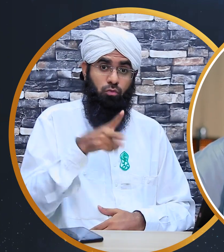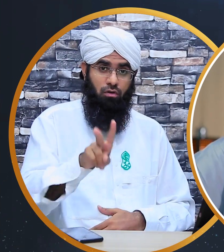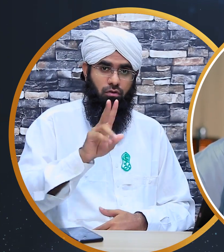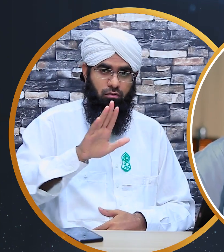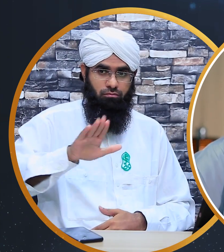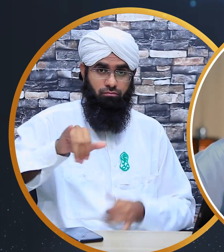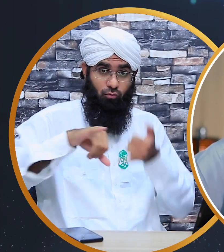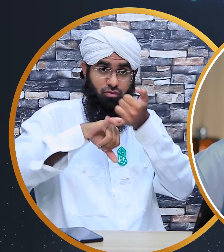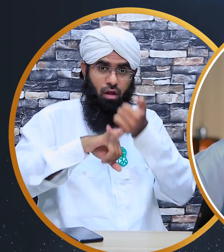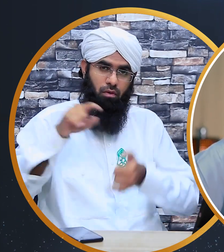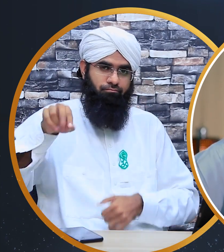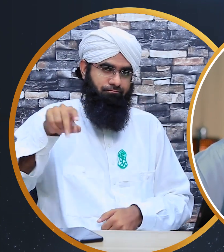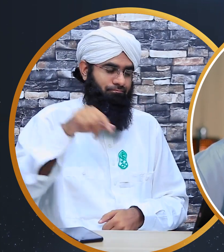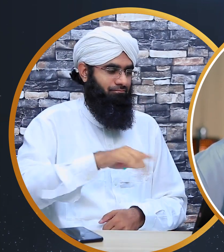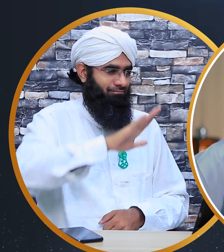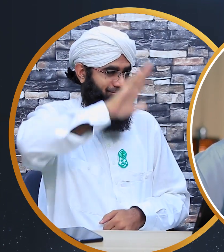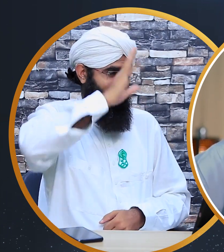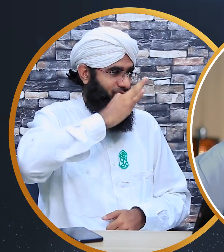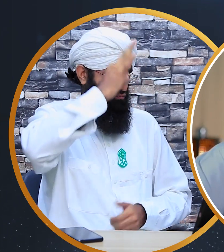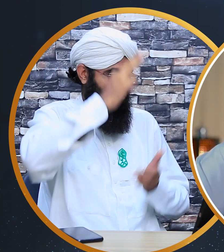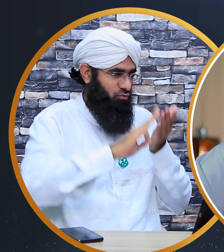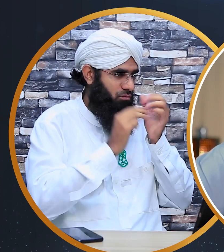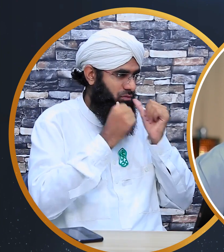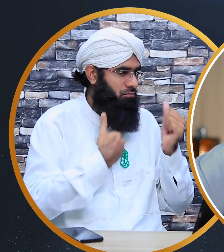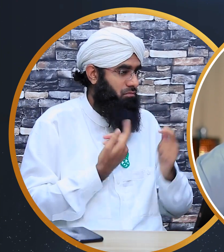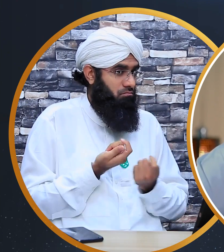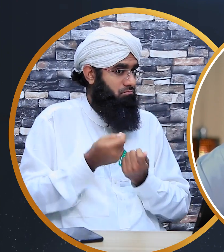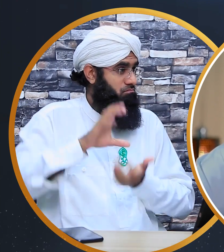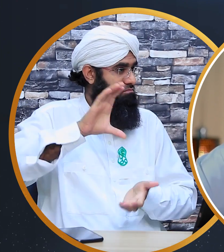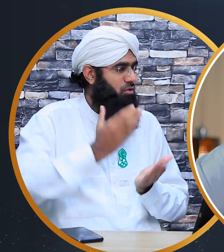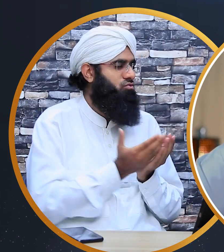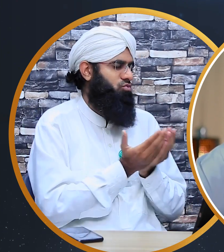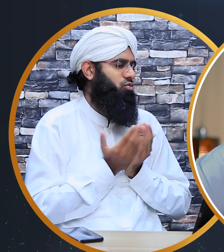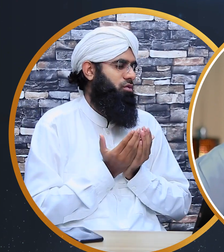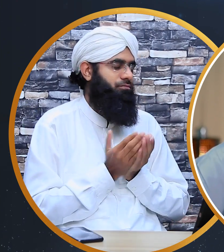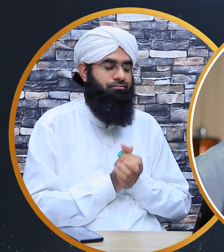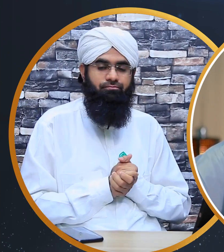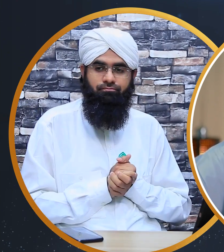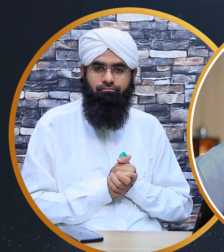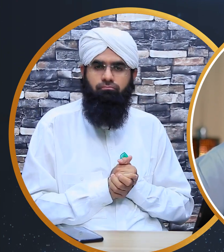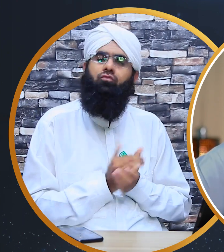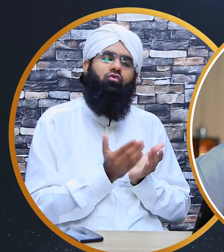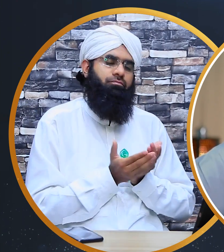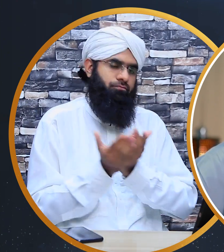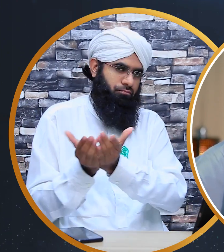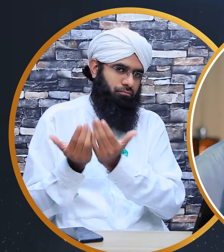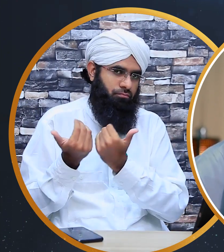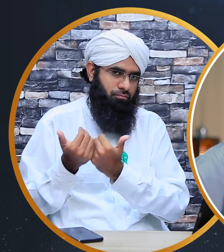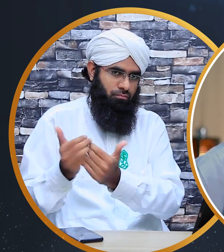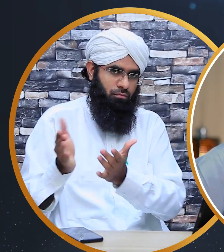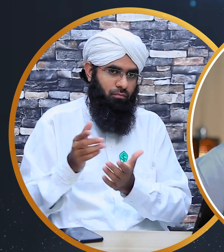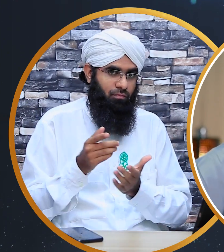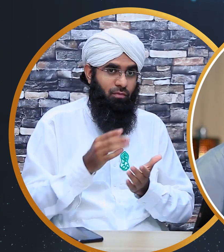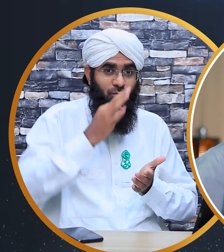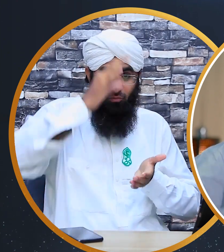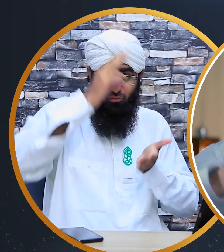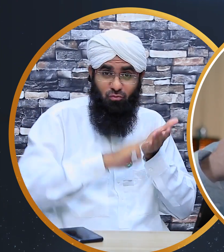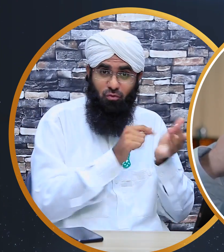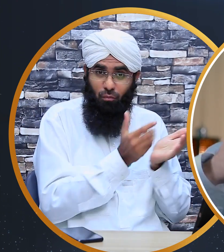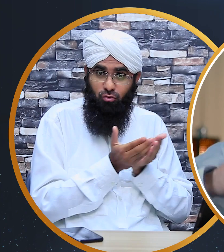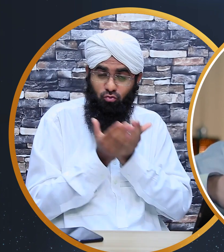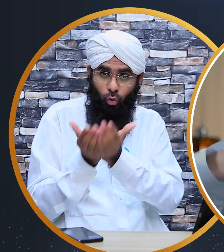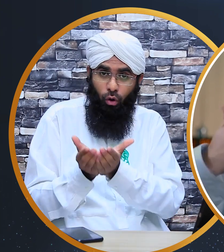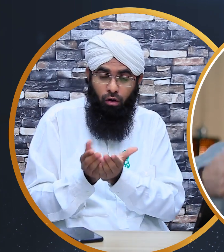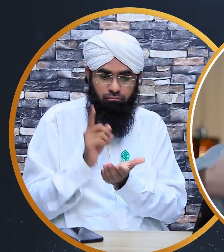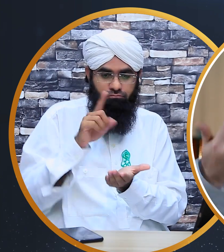مال میں برکت کی دعا کر دیں۔ پیارے آقا علیہ الصلوۃ والسلام نے دعا کر دی۔ اب نبی پاک دعا کریں تو قبول تو ہونی تھی۔ اس کی